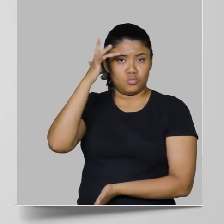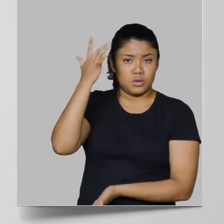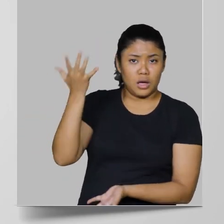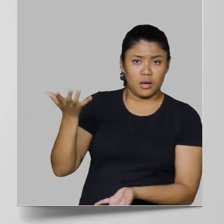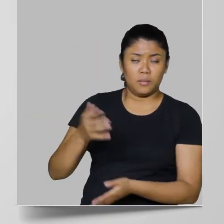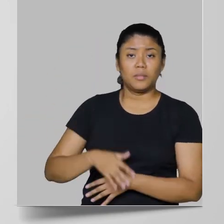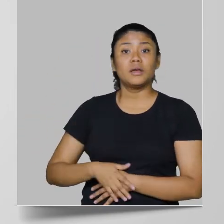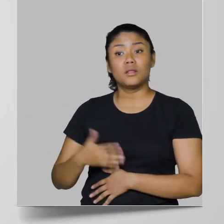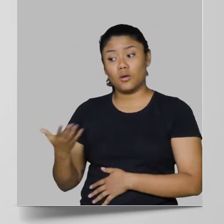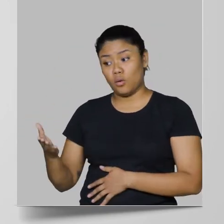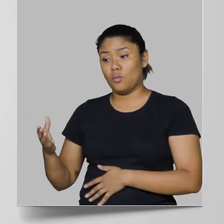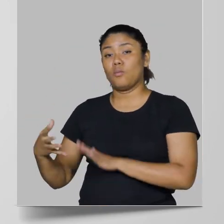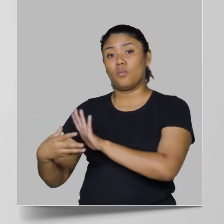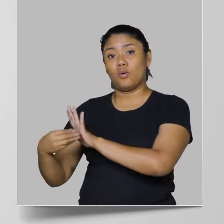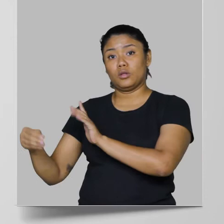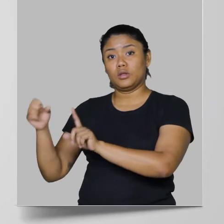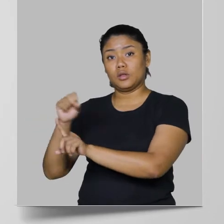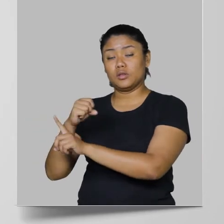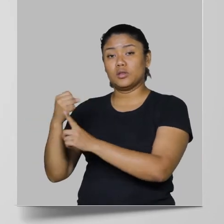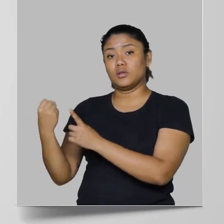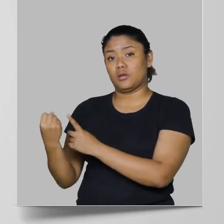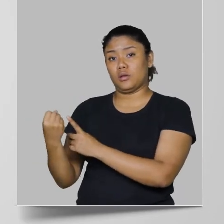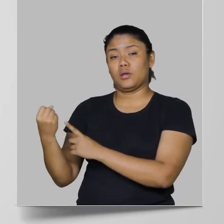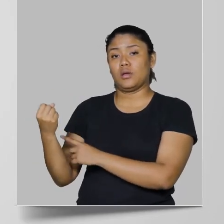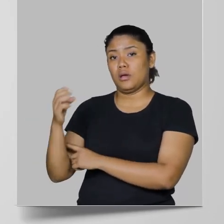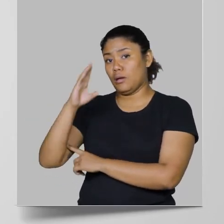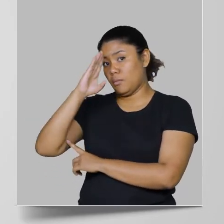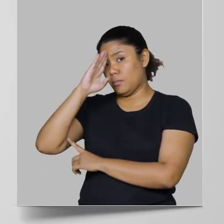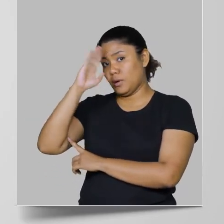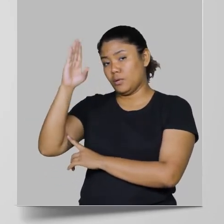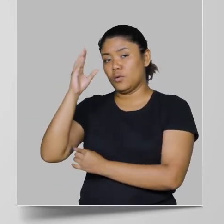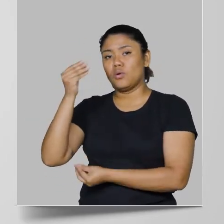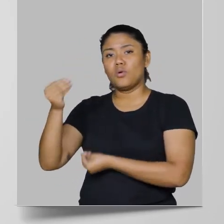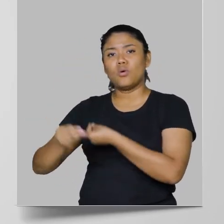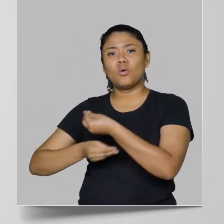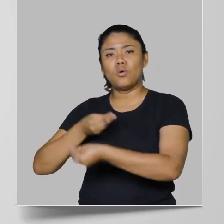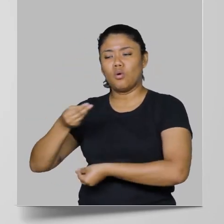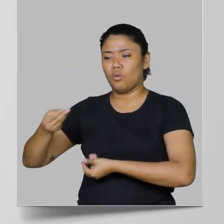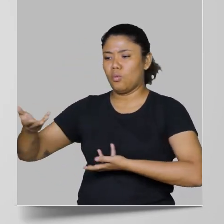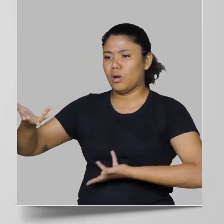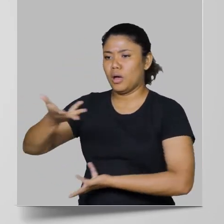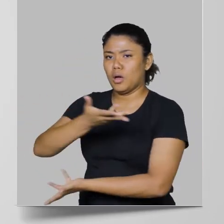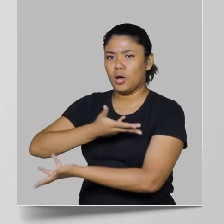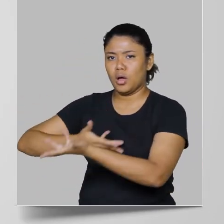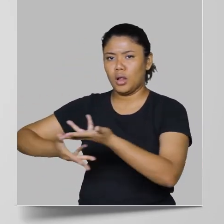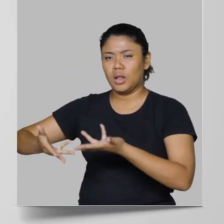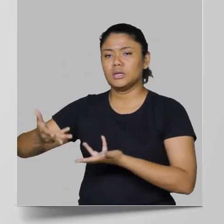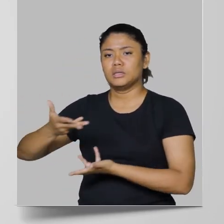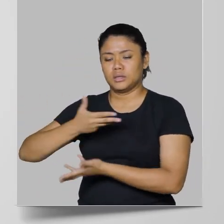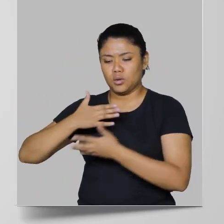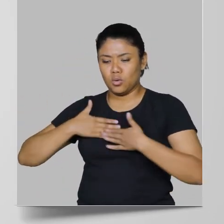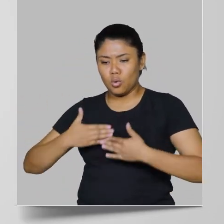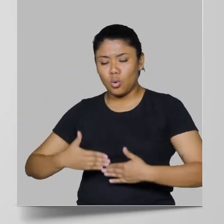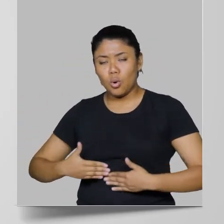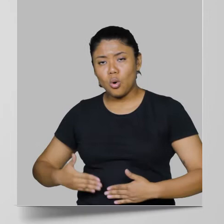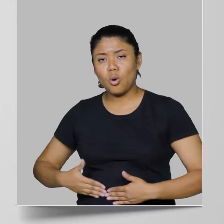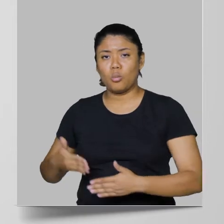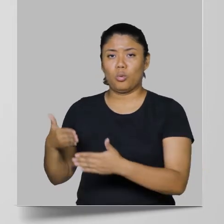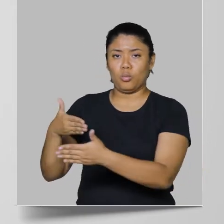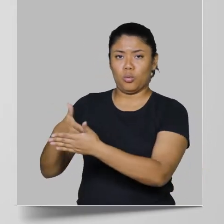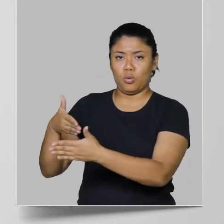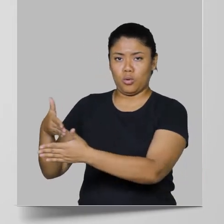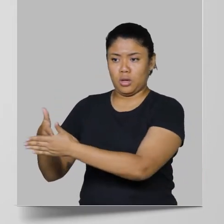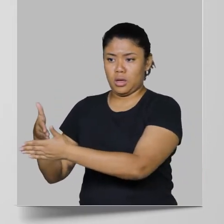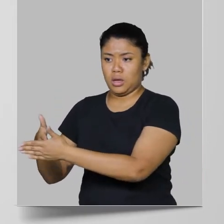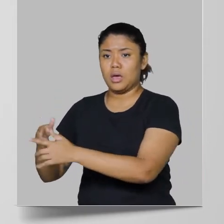para o modelo social, um conceito-chave para entender o que é esse produto da relação entre o corpo com o